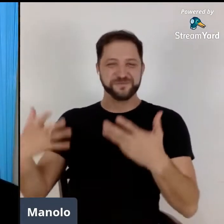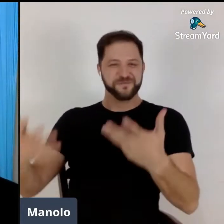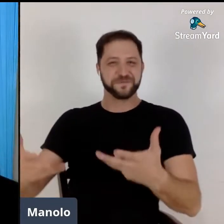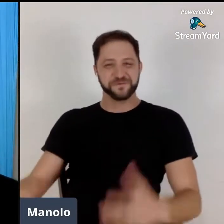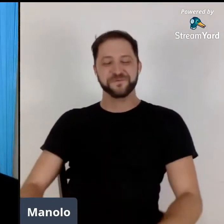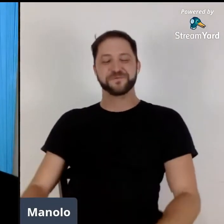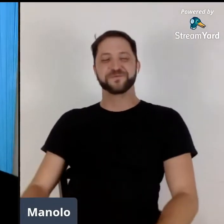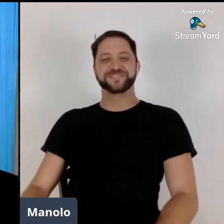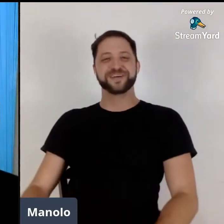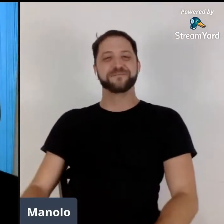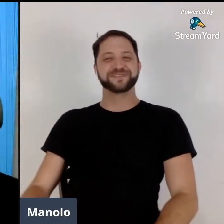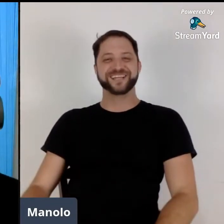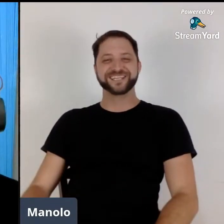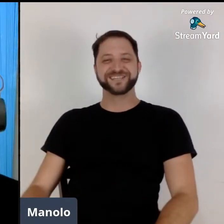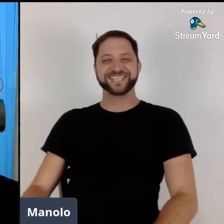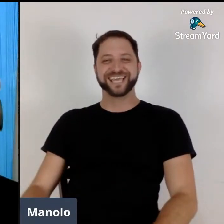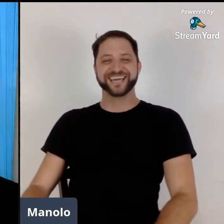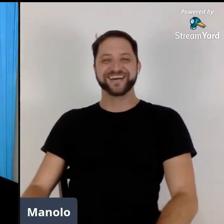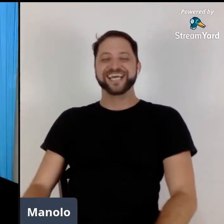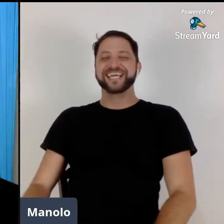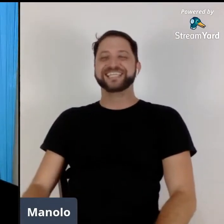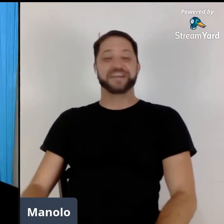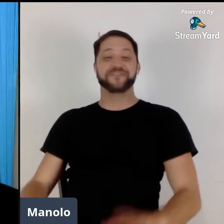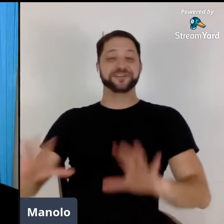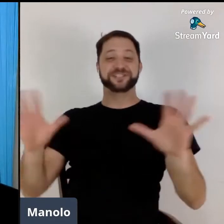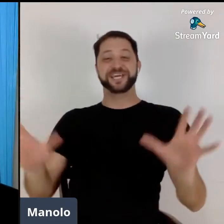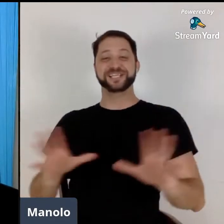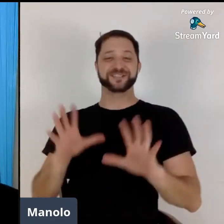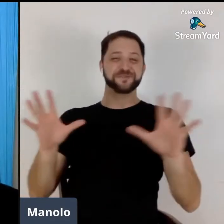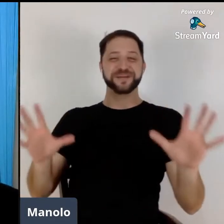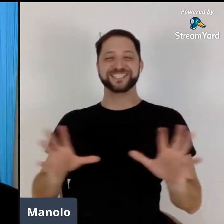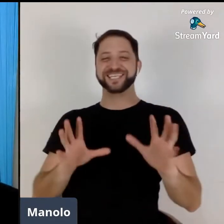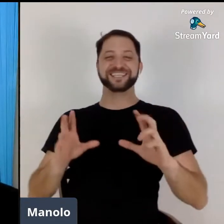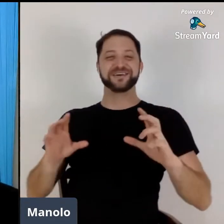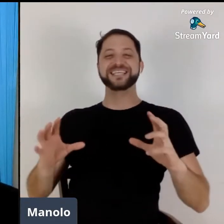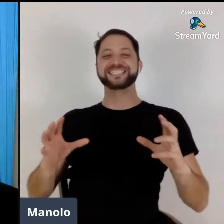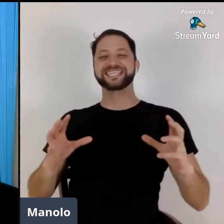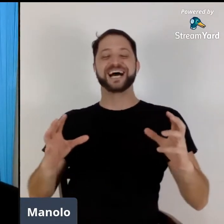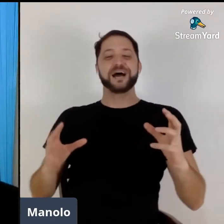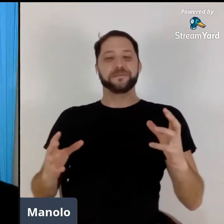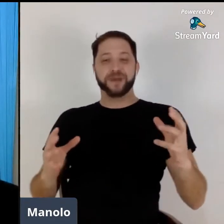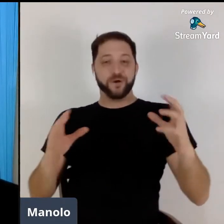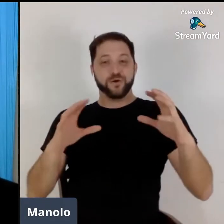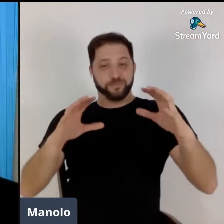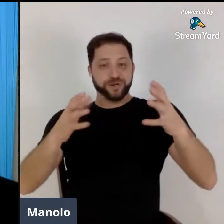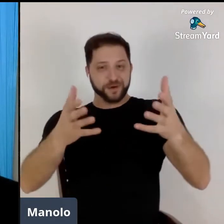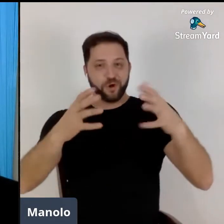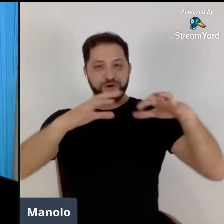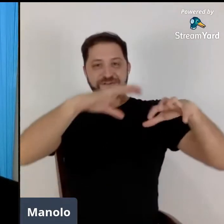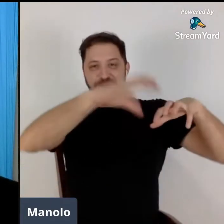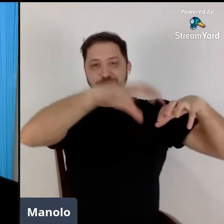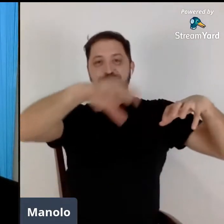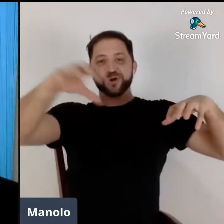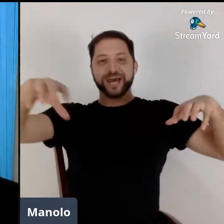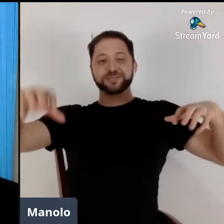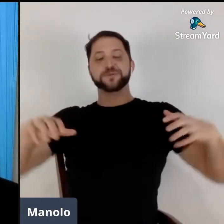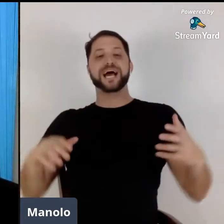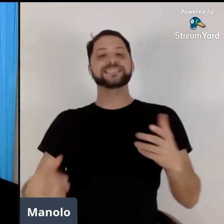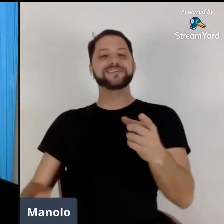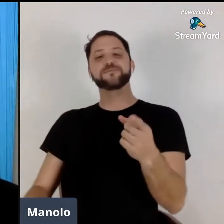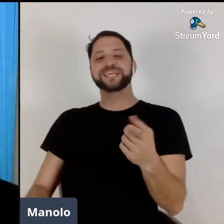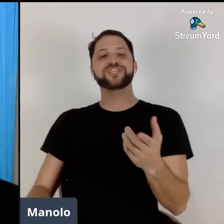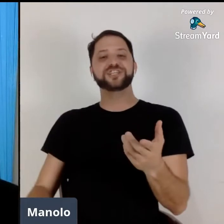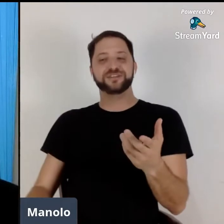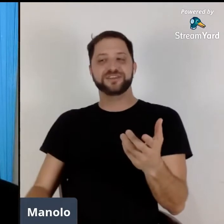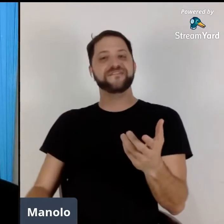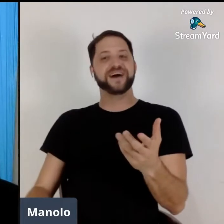cozinheiro, um cozinheiro, personagem cozinheiro, que era francês, todo metido, então ele ensina. Por que eu coloco vários personagens? Porque